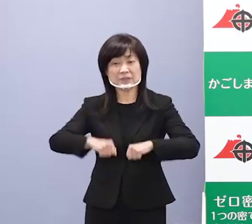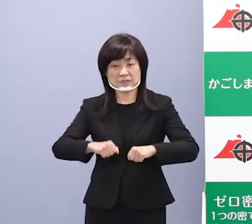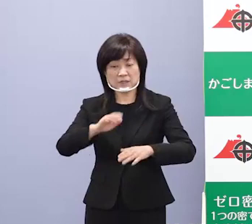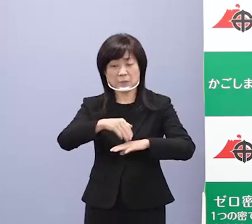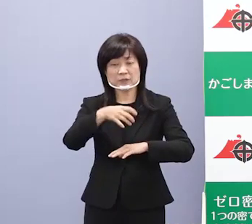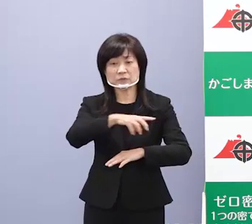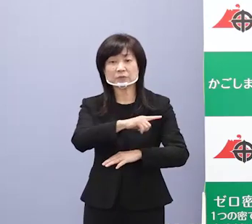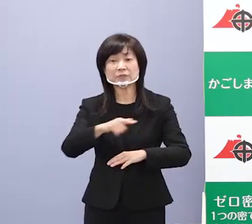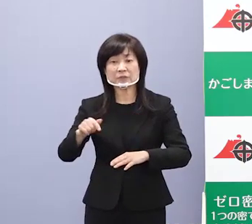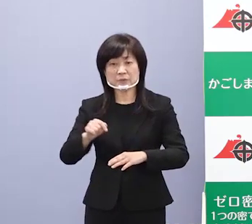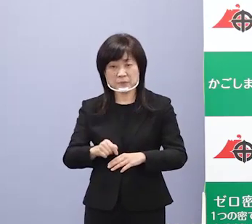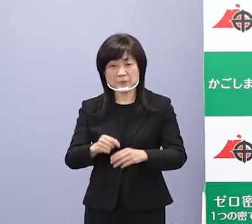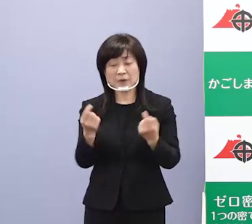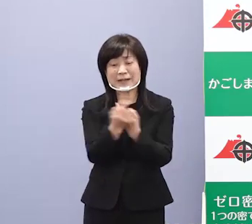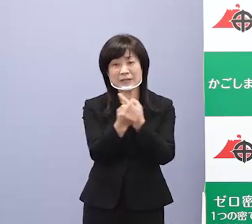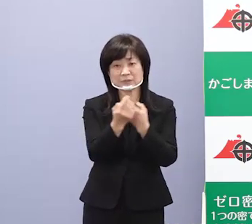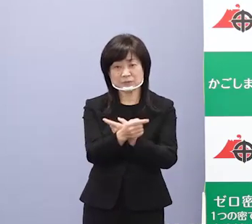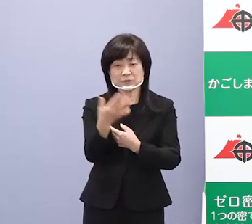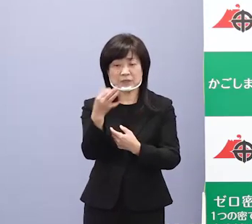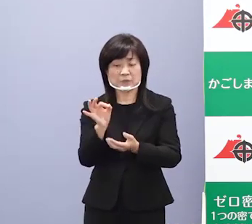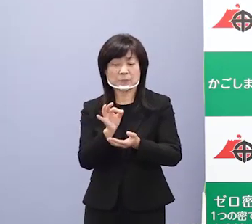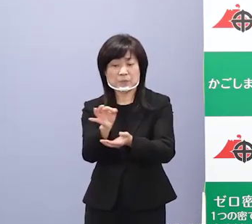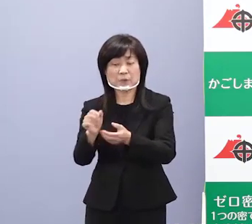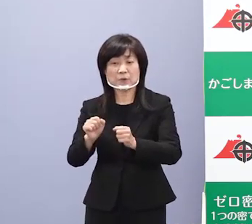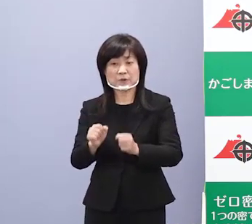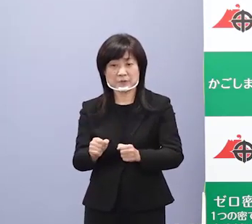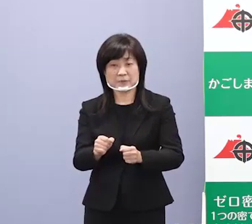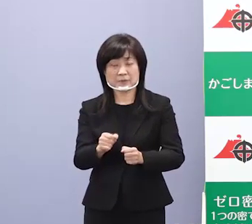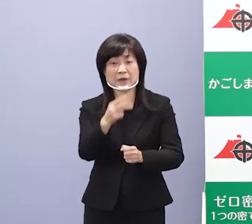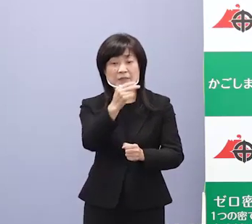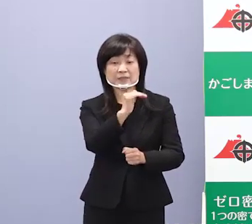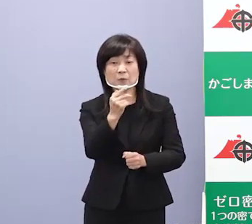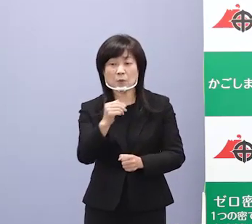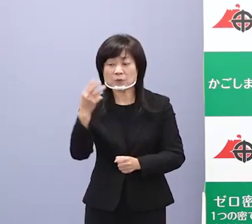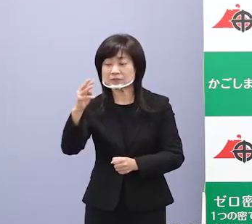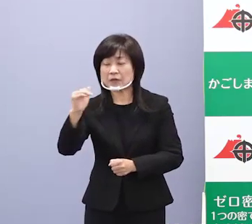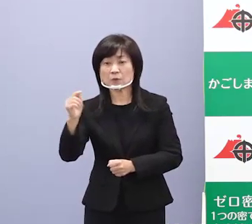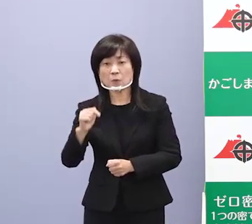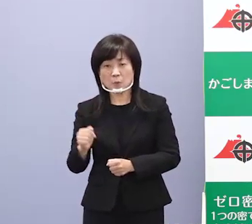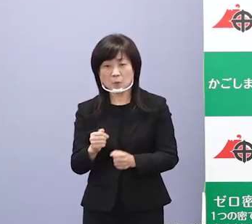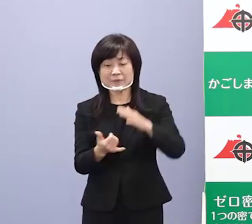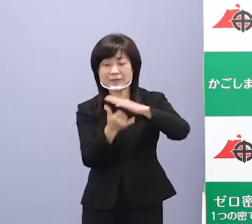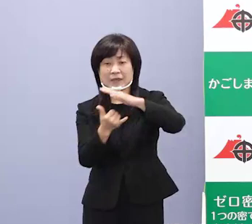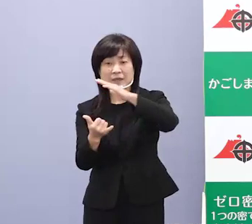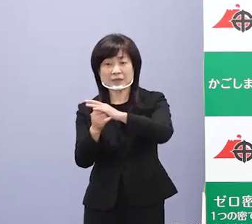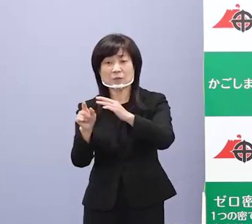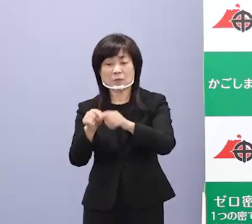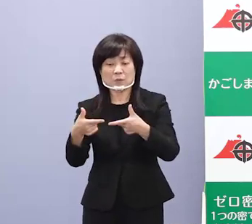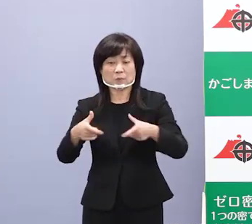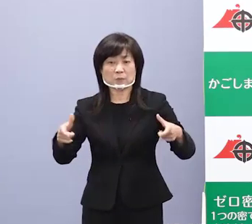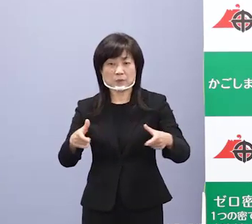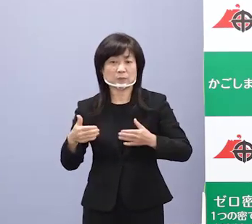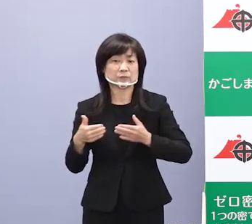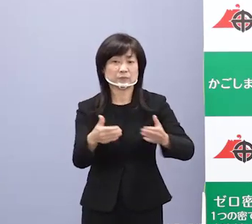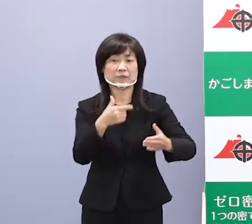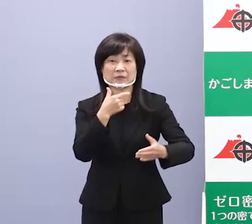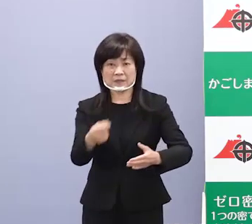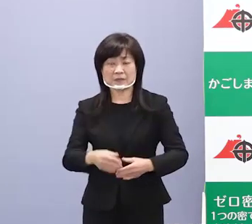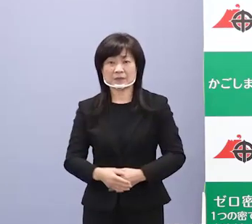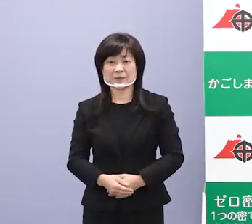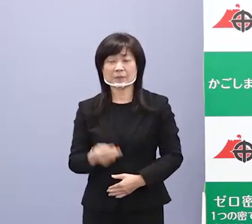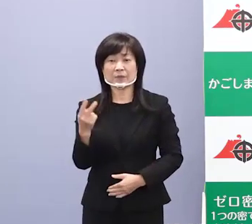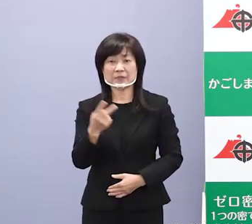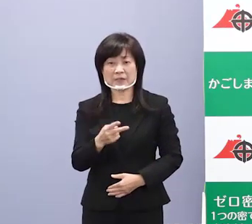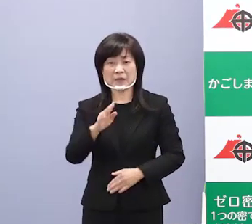の改修経費などに補助を行い、2号3号定員の増員を促進します。